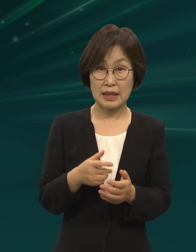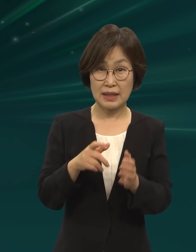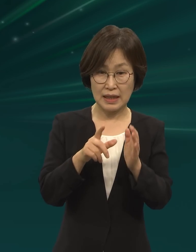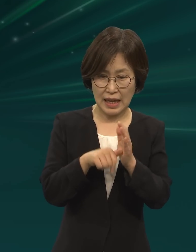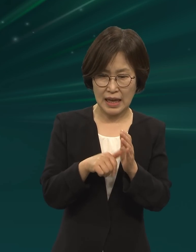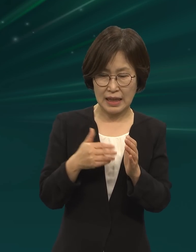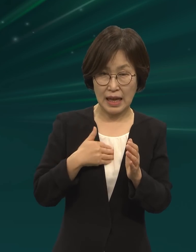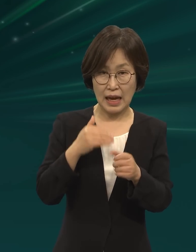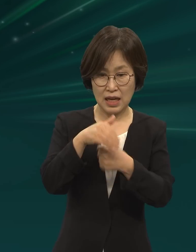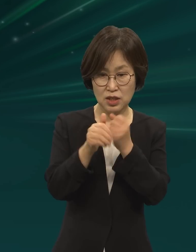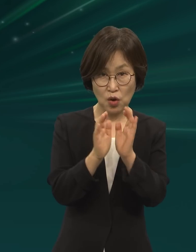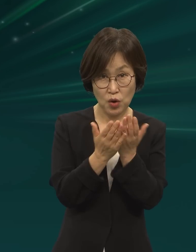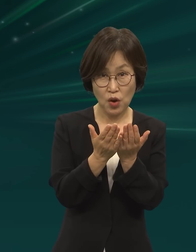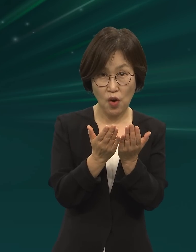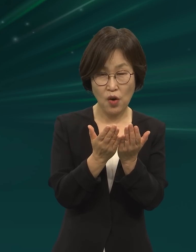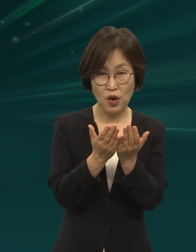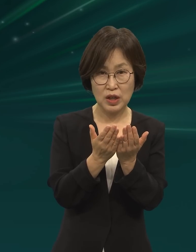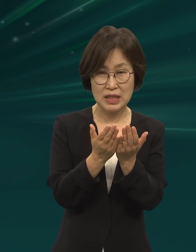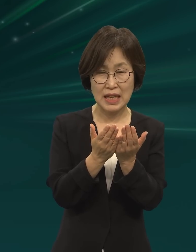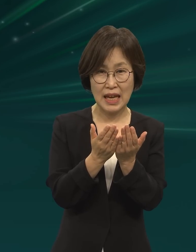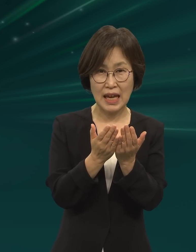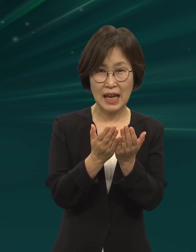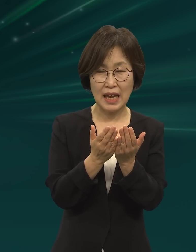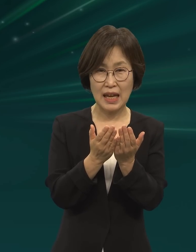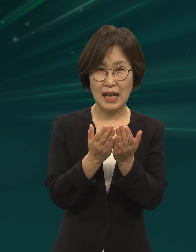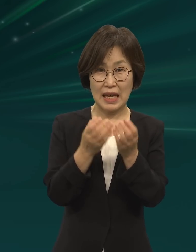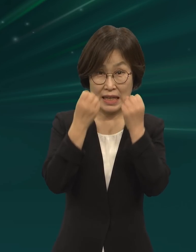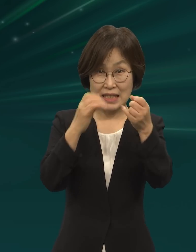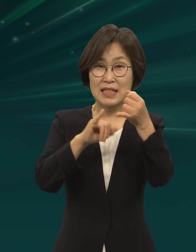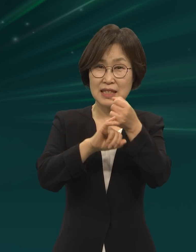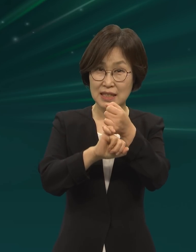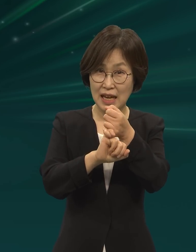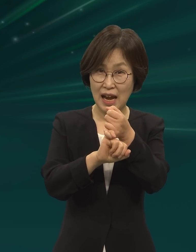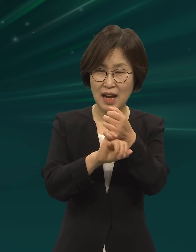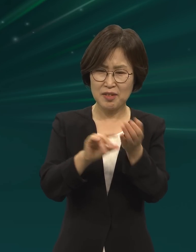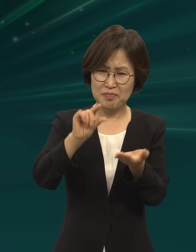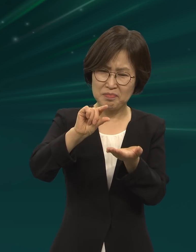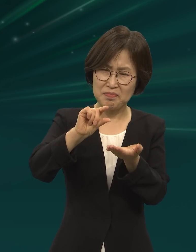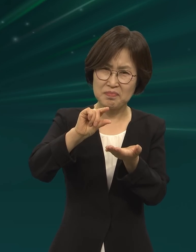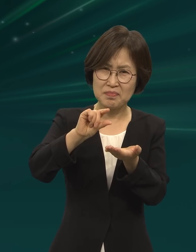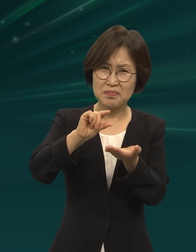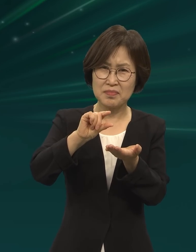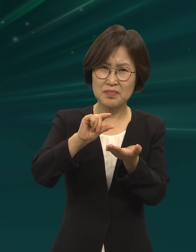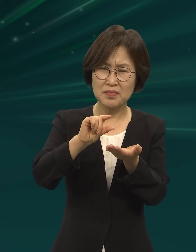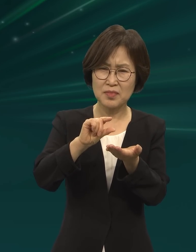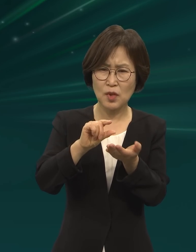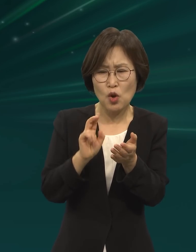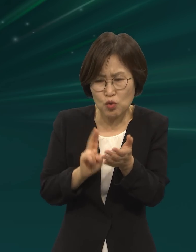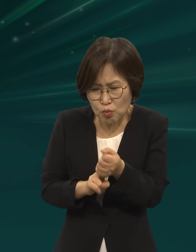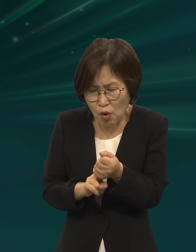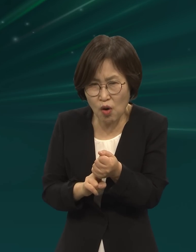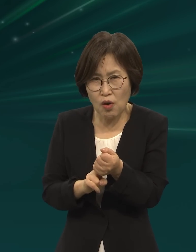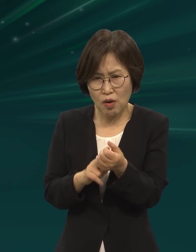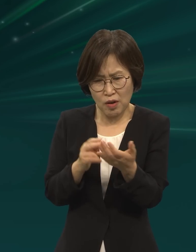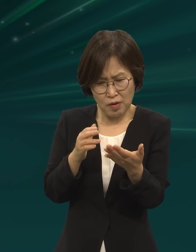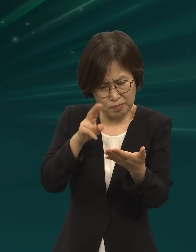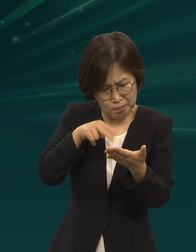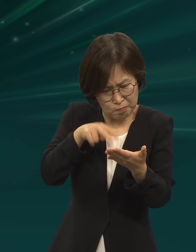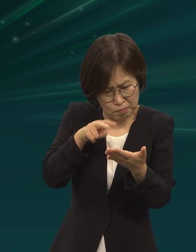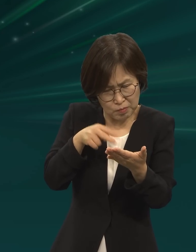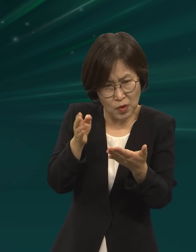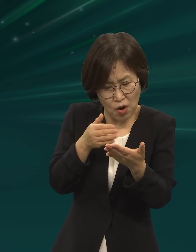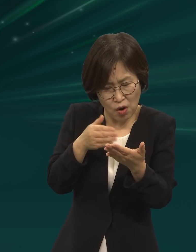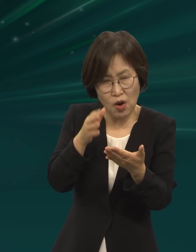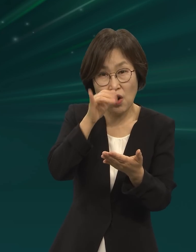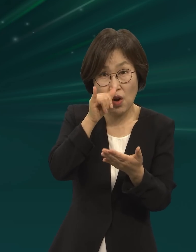성경책이었습니다. 신약 성경만, 구약이 없었고 작은, 왜냐하면 숨어서 성경 읽고 있었기 때문에 아빠 엄마가